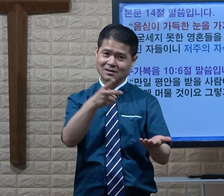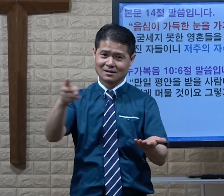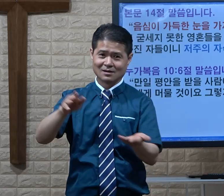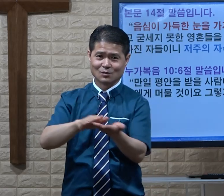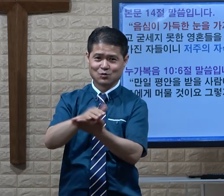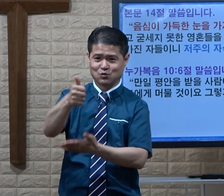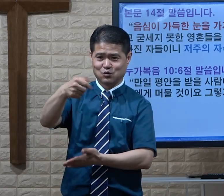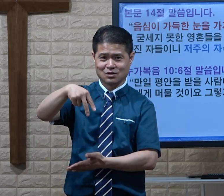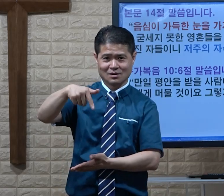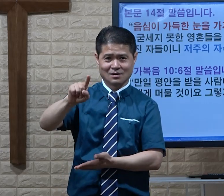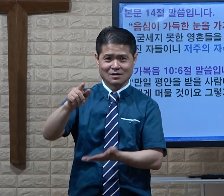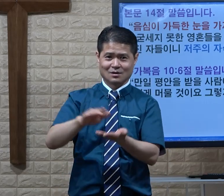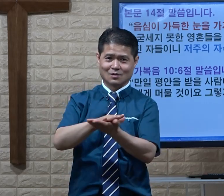그 쉽다는 것이